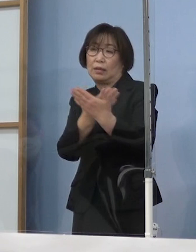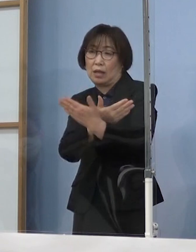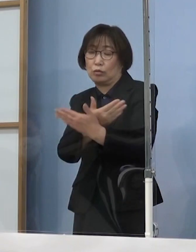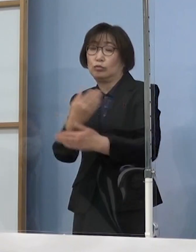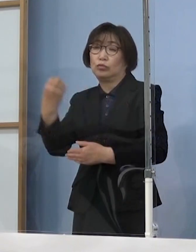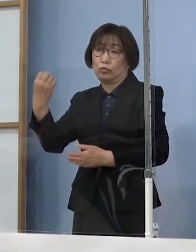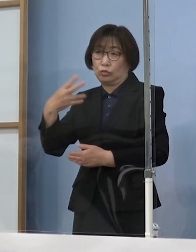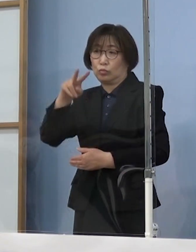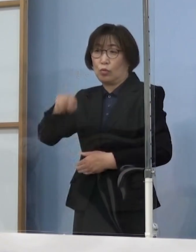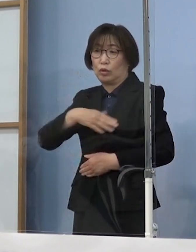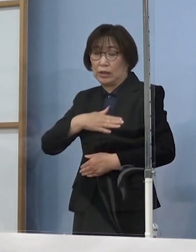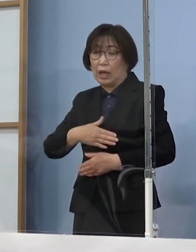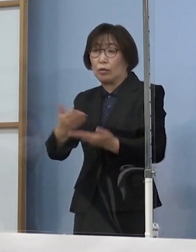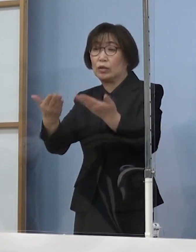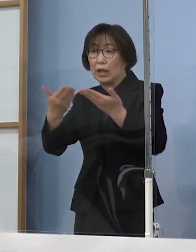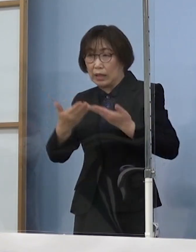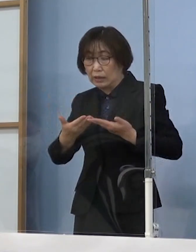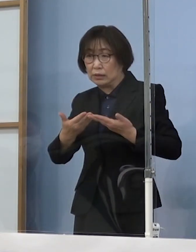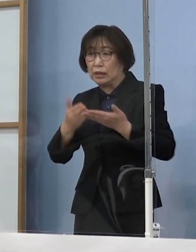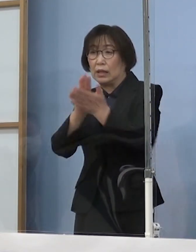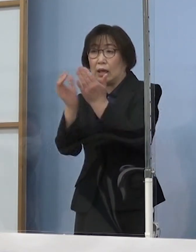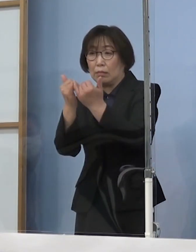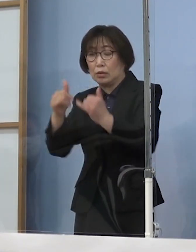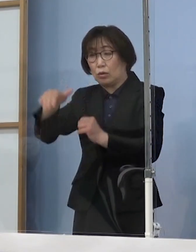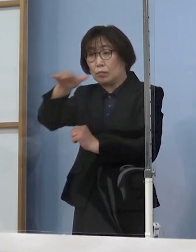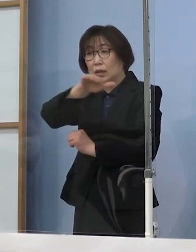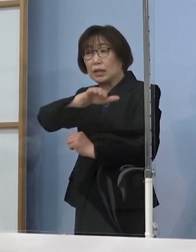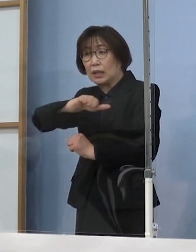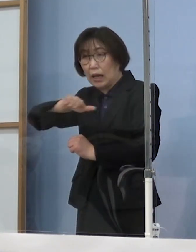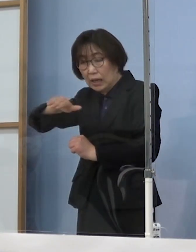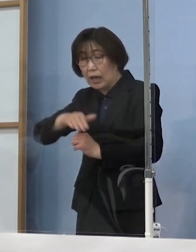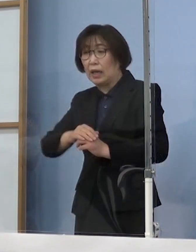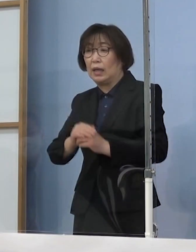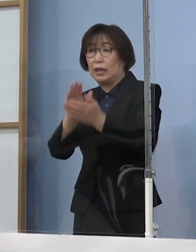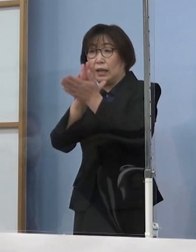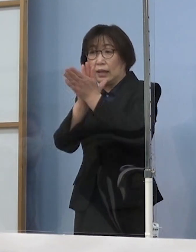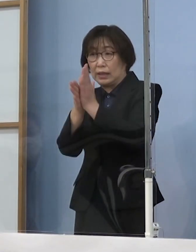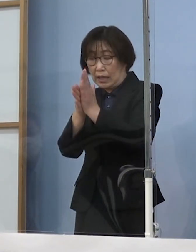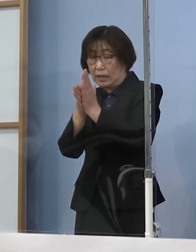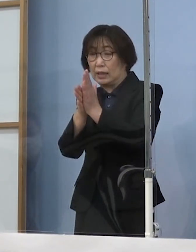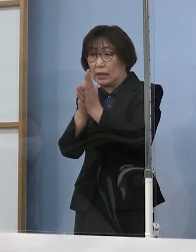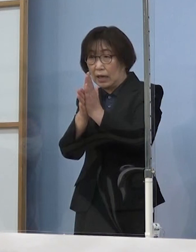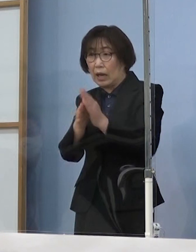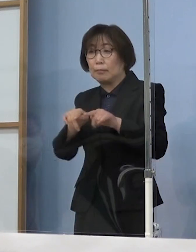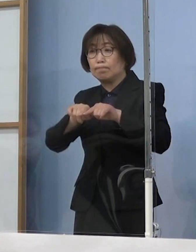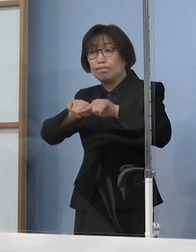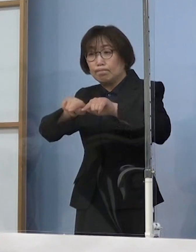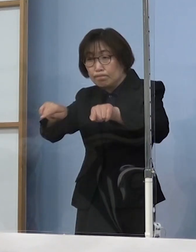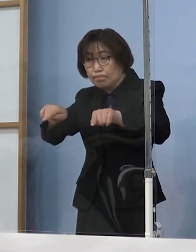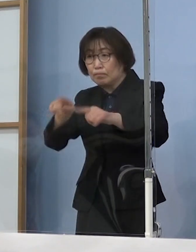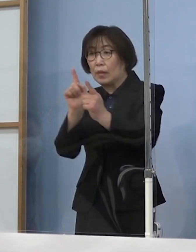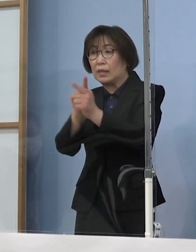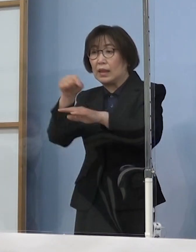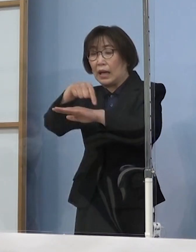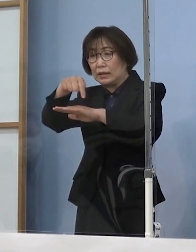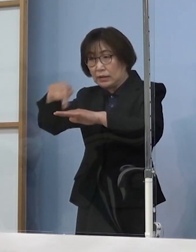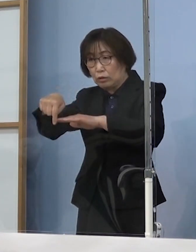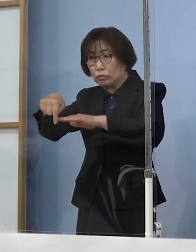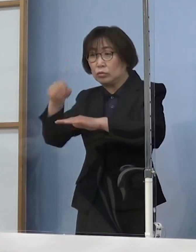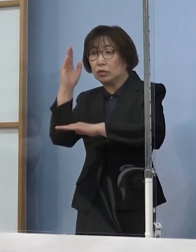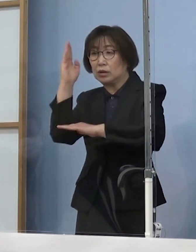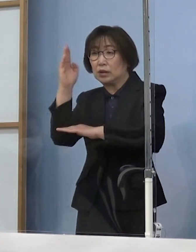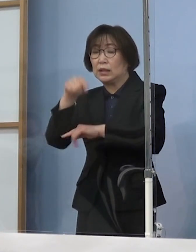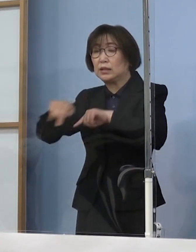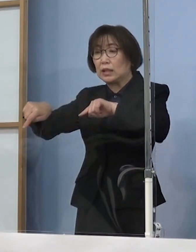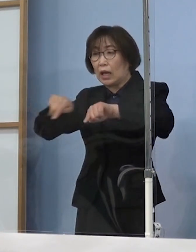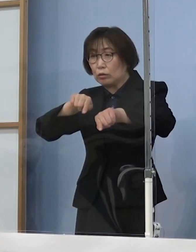き、これもひとえに県民の皆様方が県が打ち出している対策、施策にご理解をいただき、最